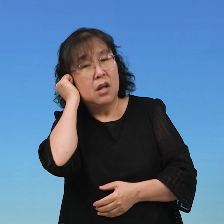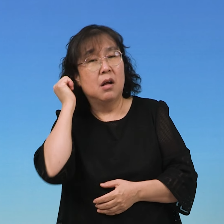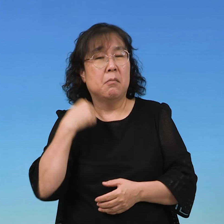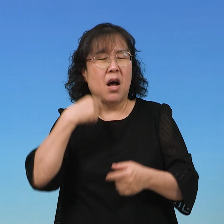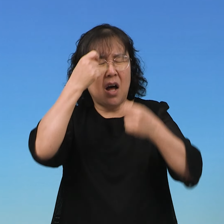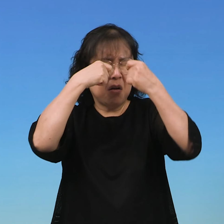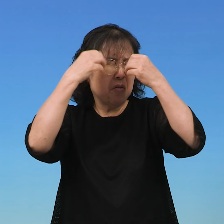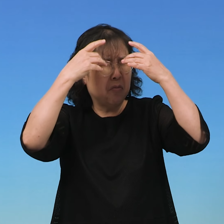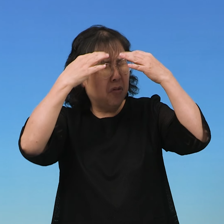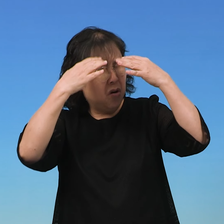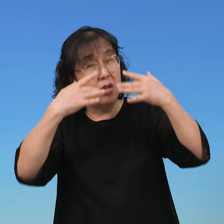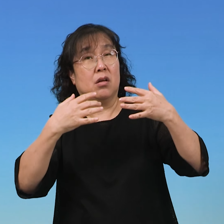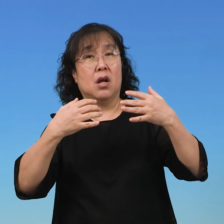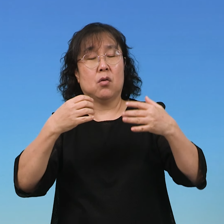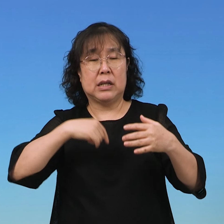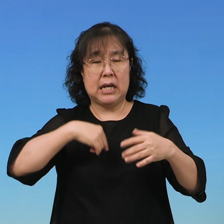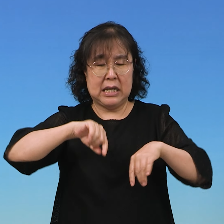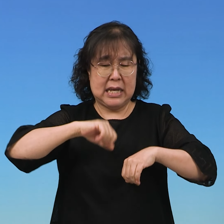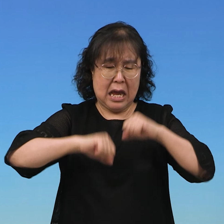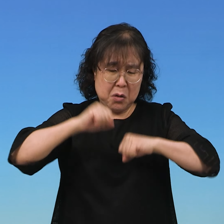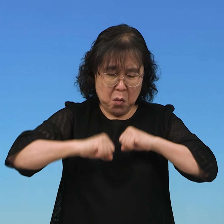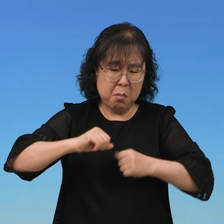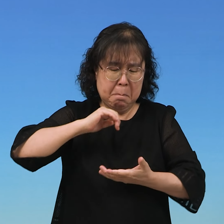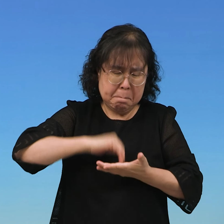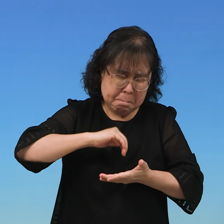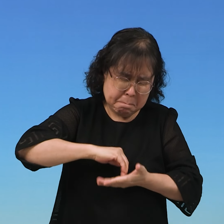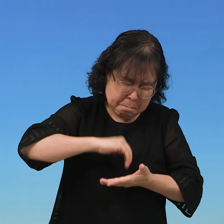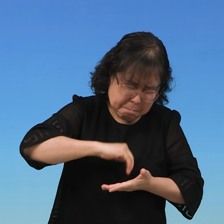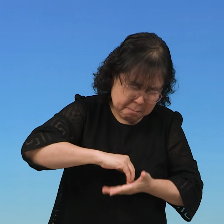얼마나 후회했겠냐고요. 내가 왜 그런 짓을 했을까.